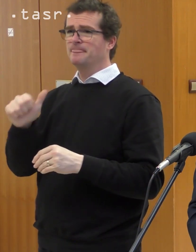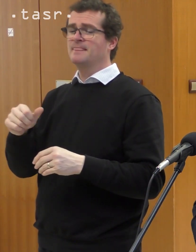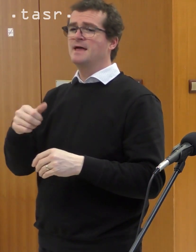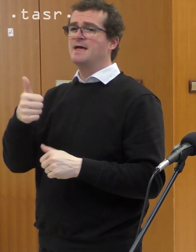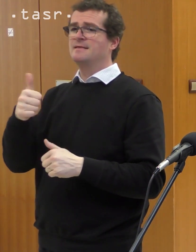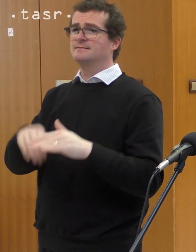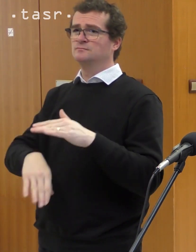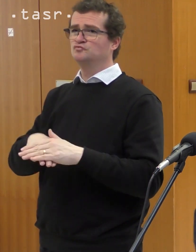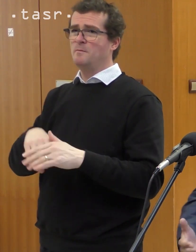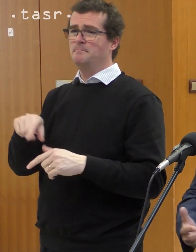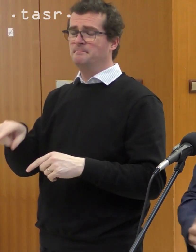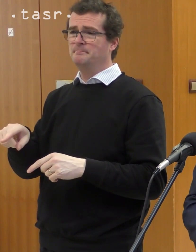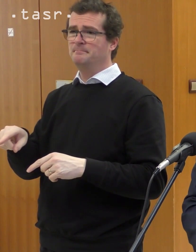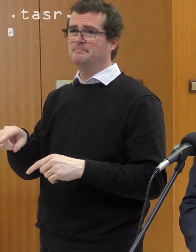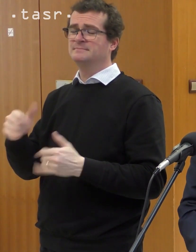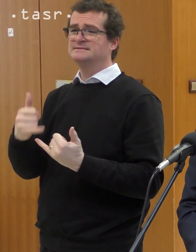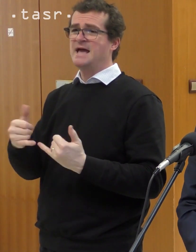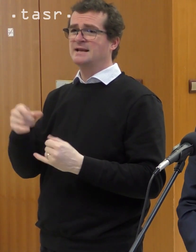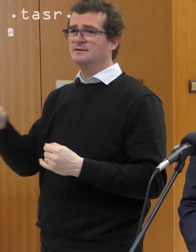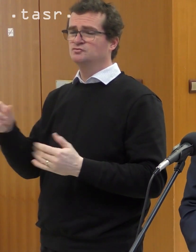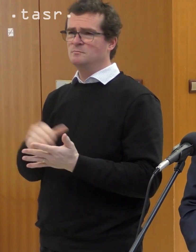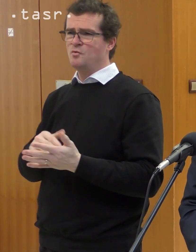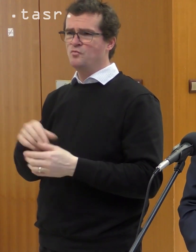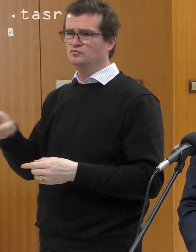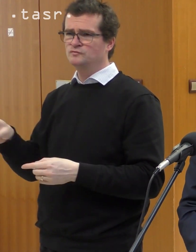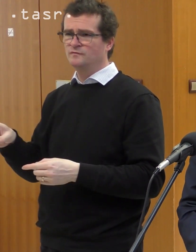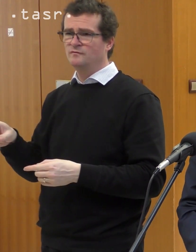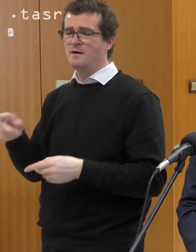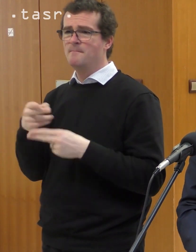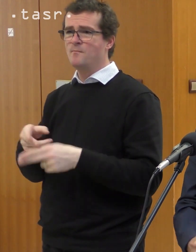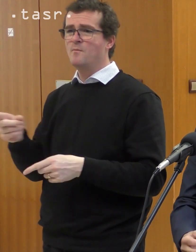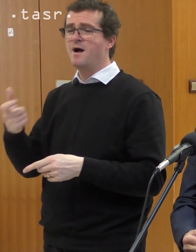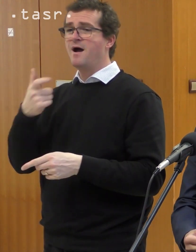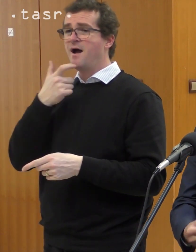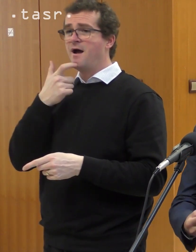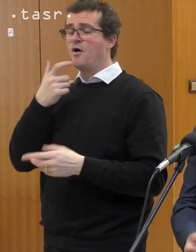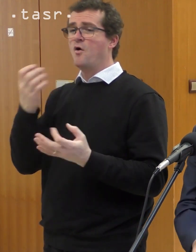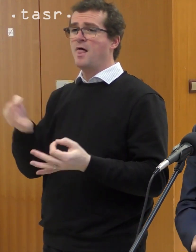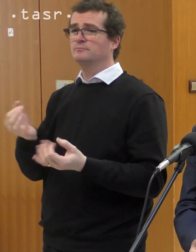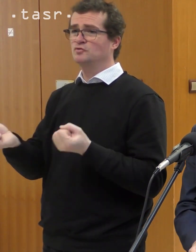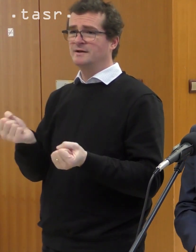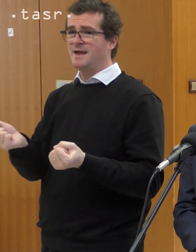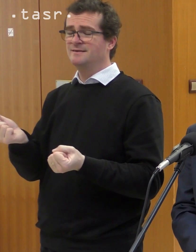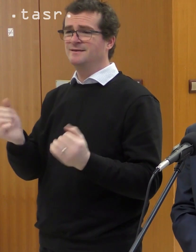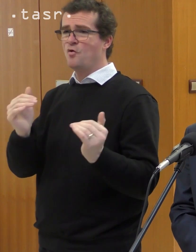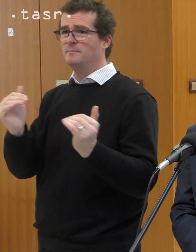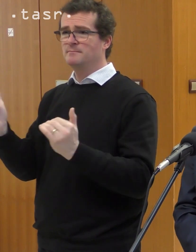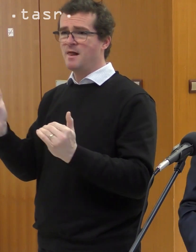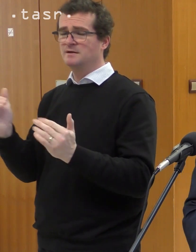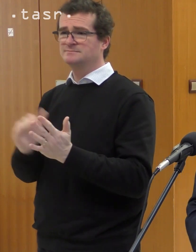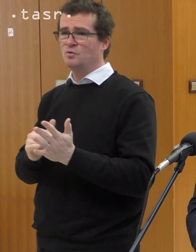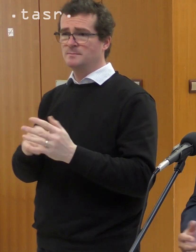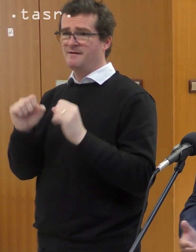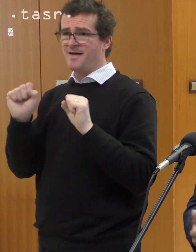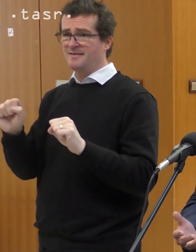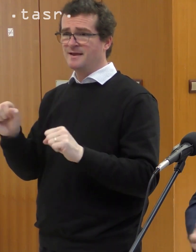Stop Shop, v zahraničí sa to používa, by im pomohol, ako v podstate lepšie manažovať, optimalizovať spotreby